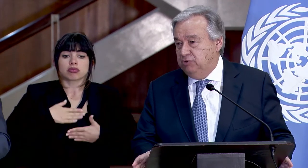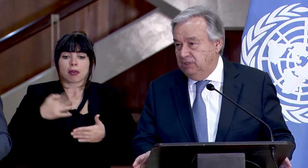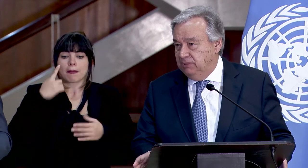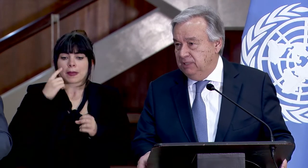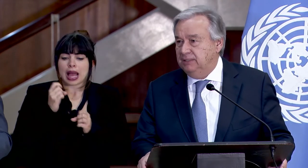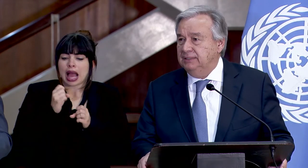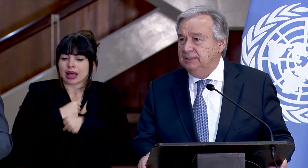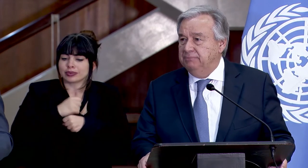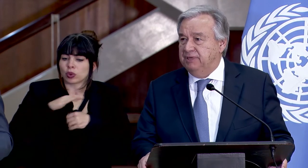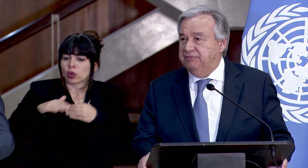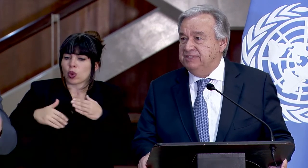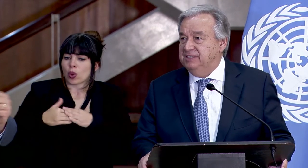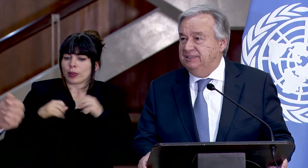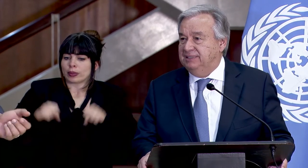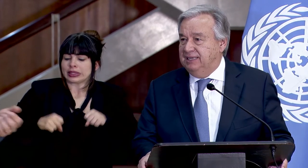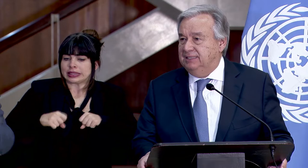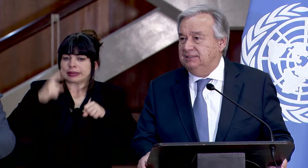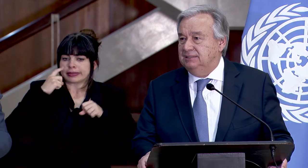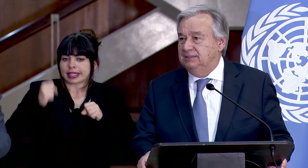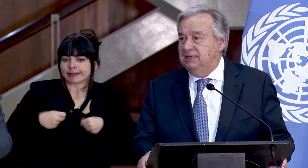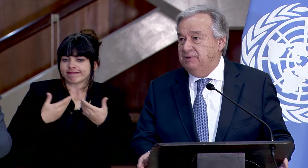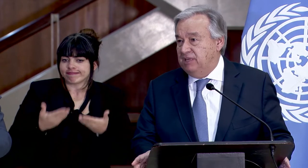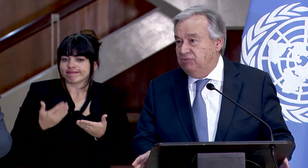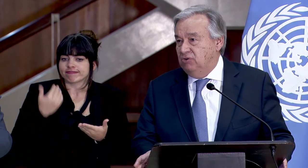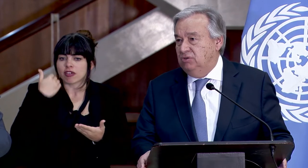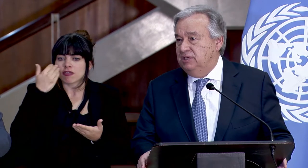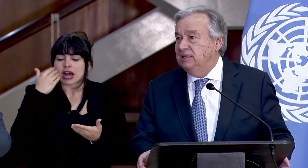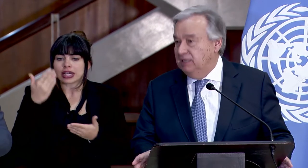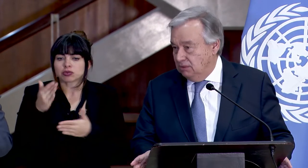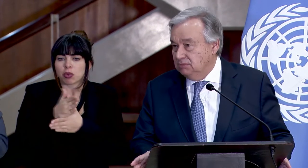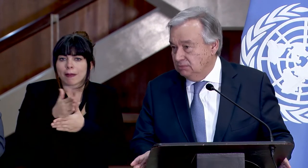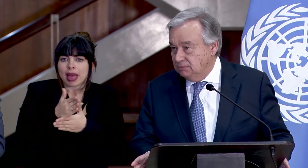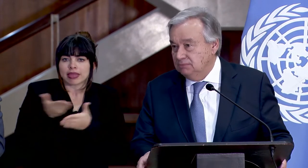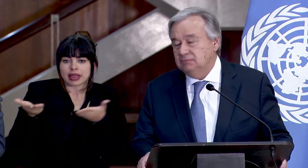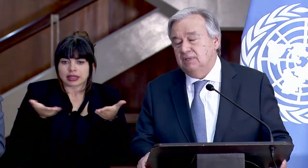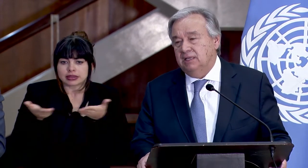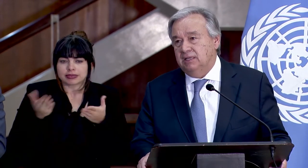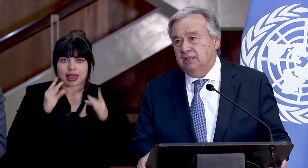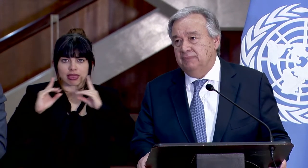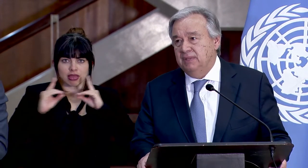todo el posible para facilitar la mediación y el diálogo.